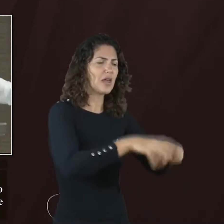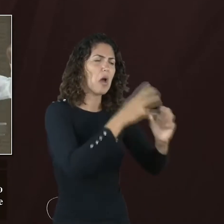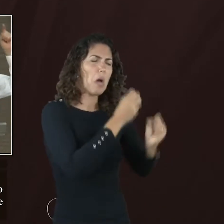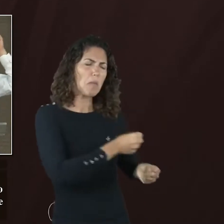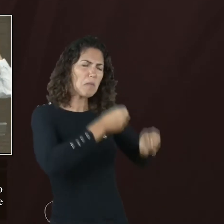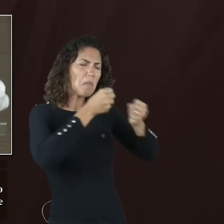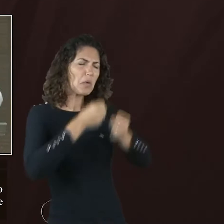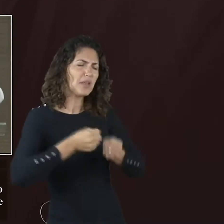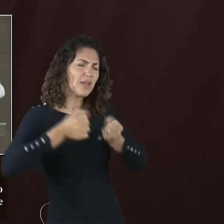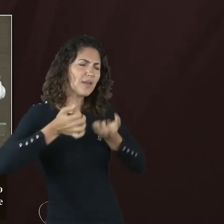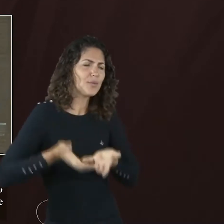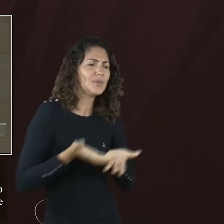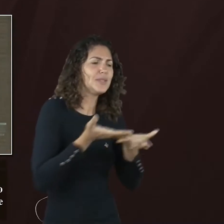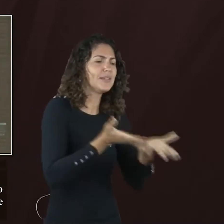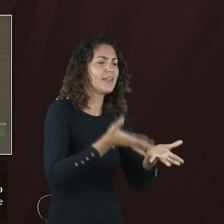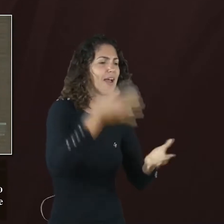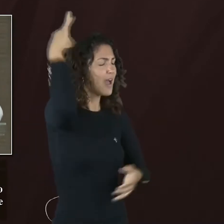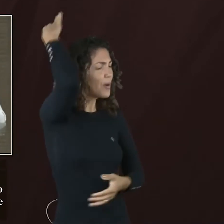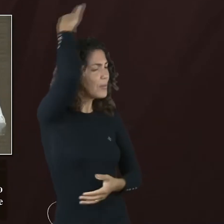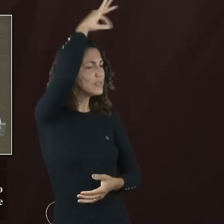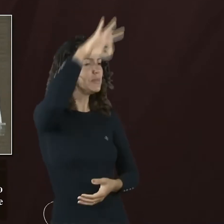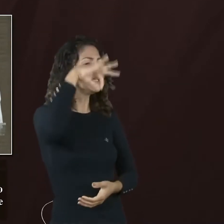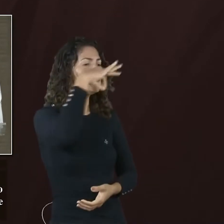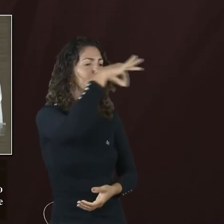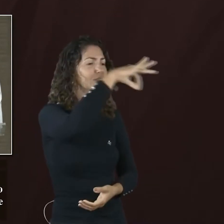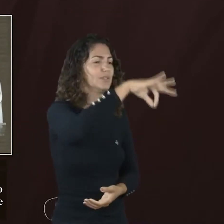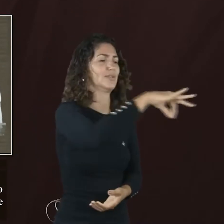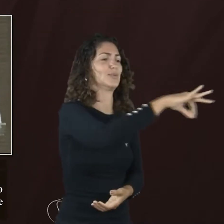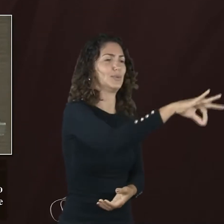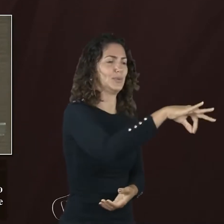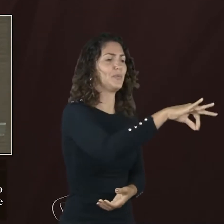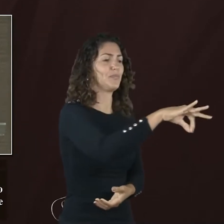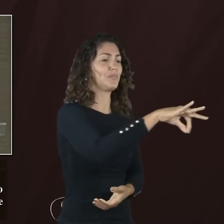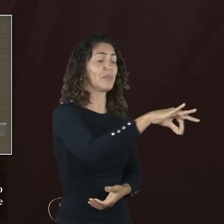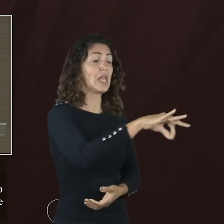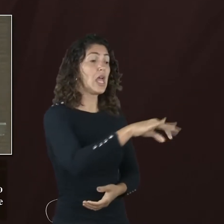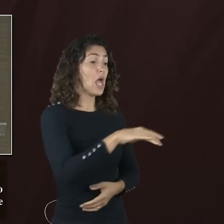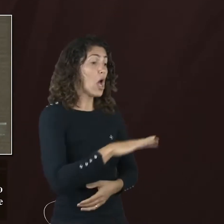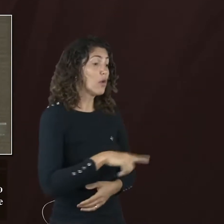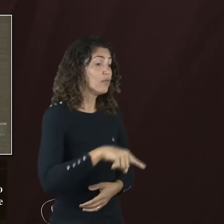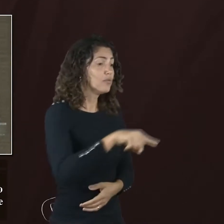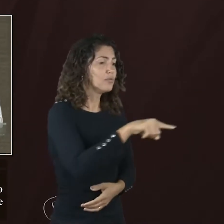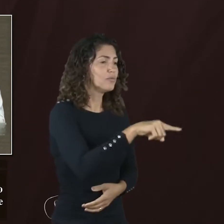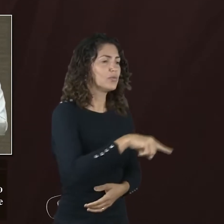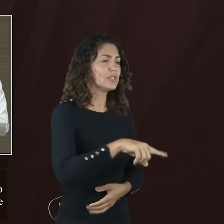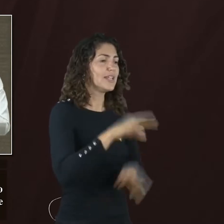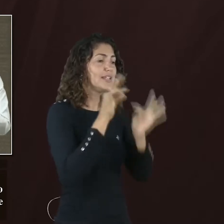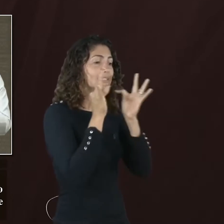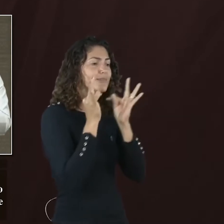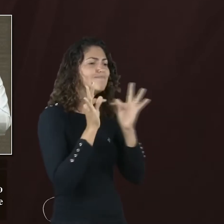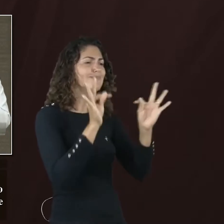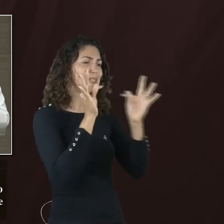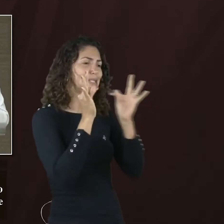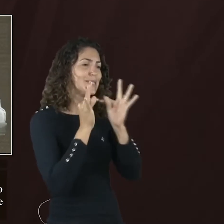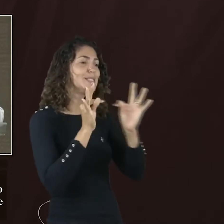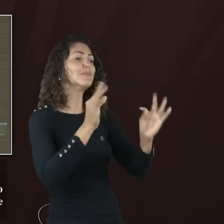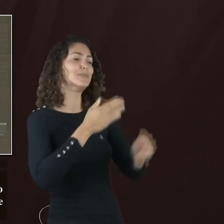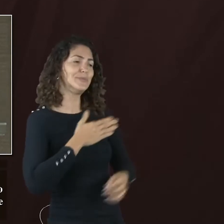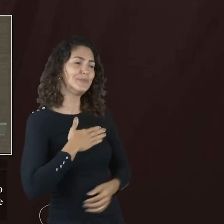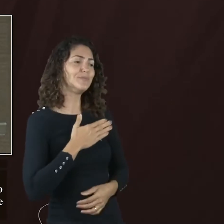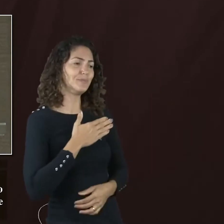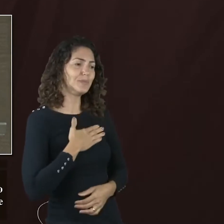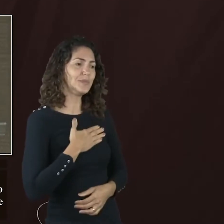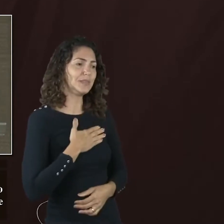vão receber o Espírito Santo. E sereis minhas testemunhas. Quer dizer, o